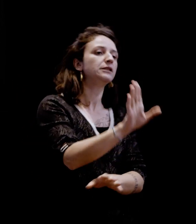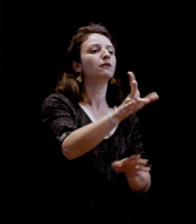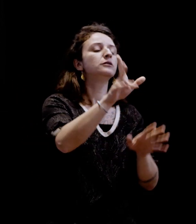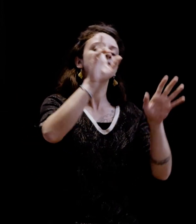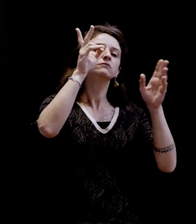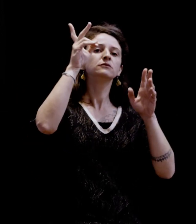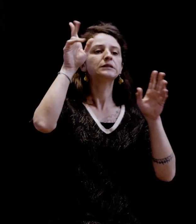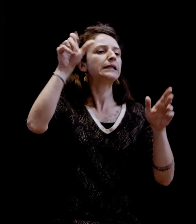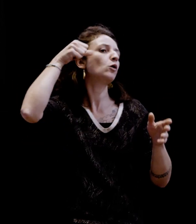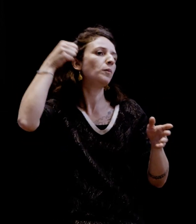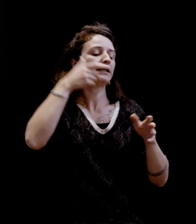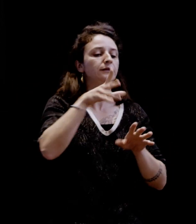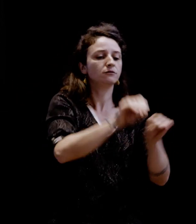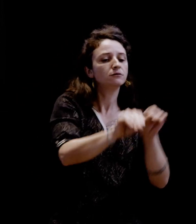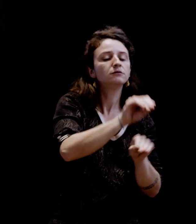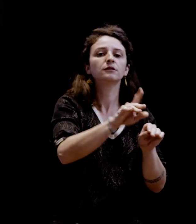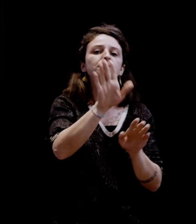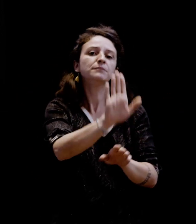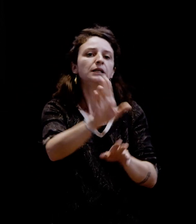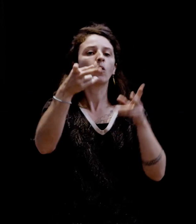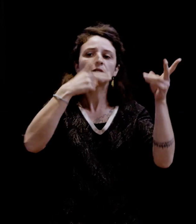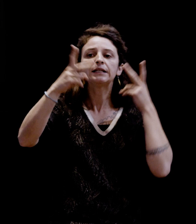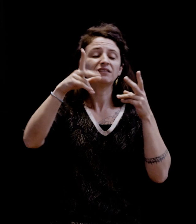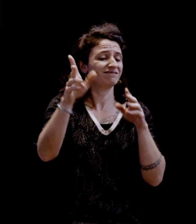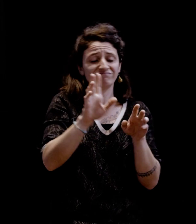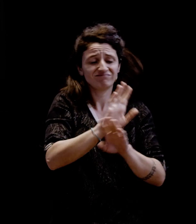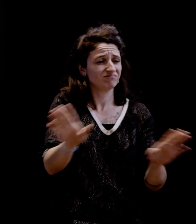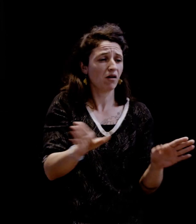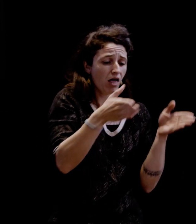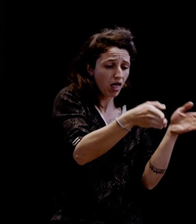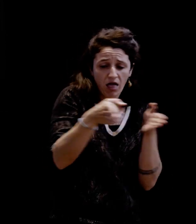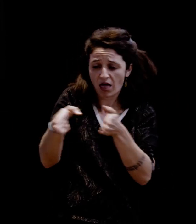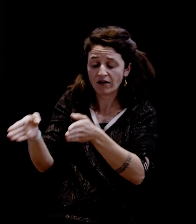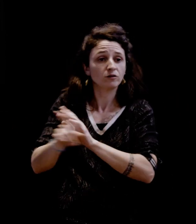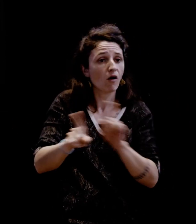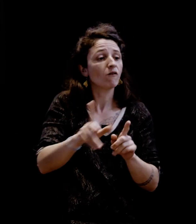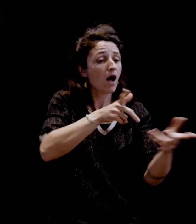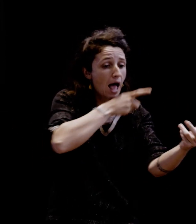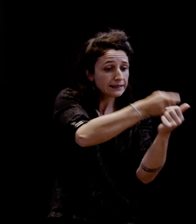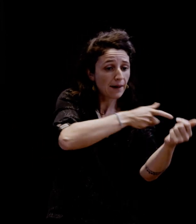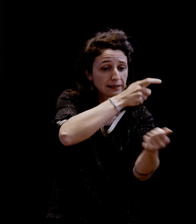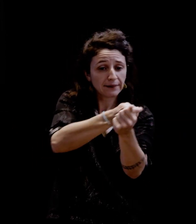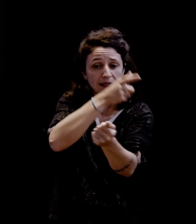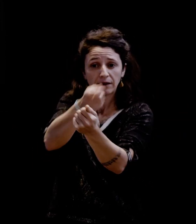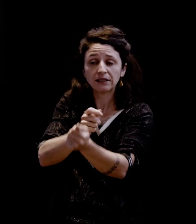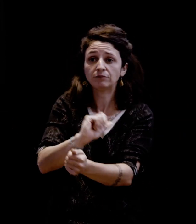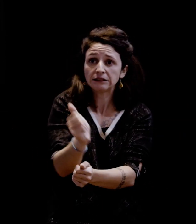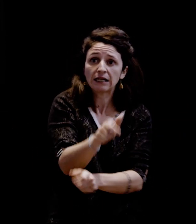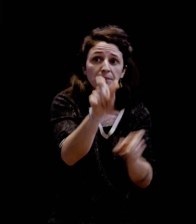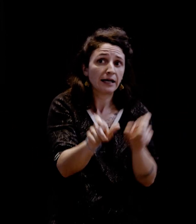prend en charge les enfants autistes. En fait, c'est des enfants qui sont tous différents. Donc, il faut adapter la prise en charge, la